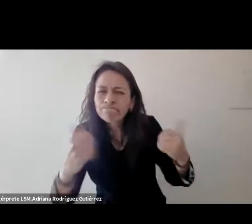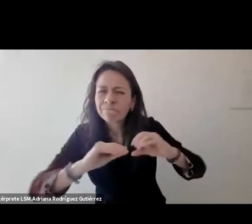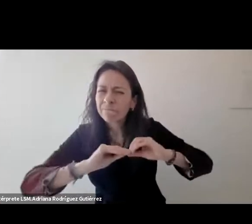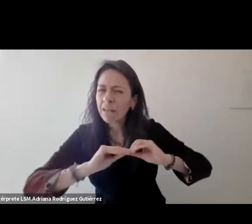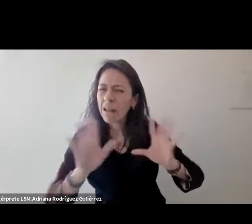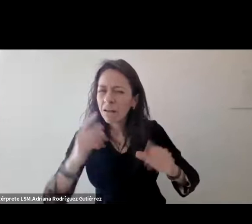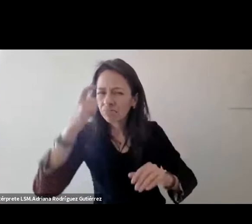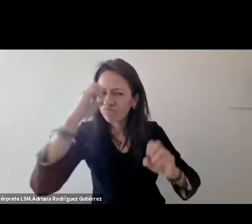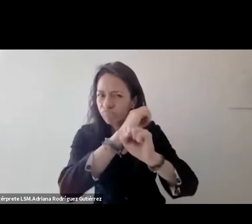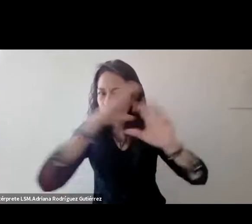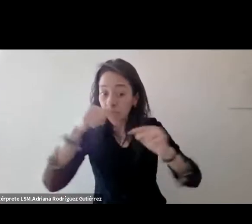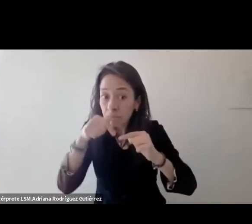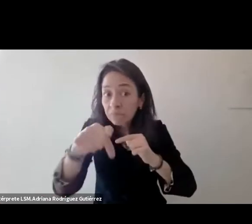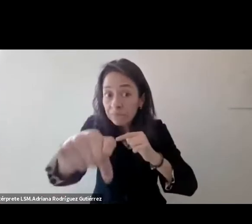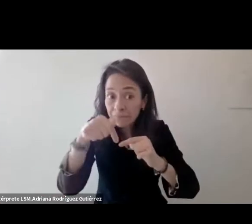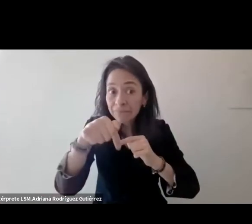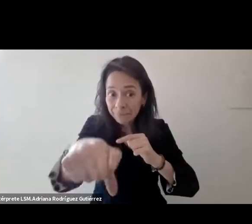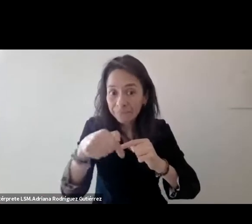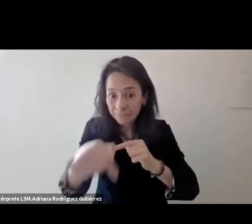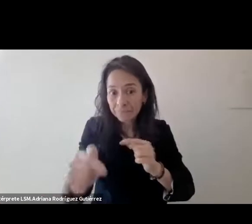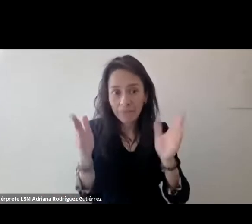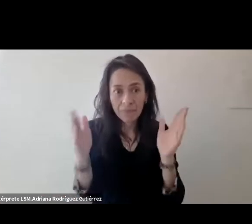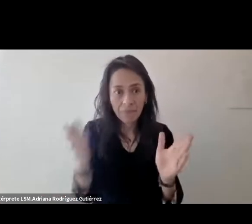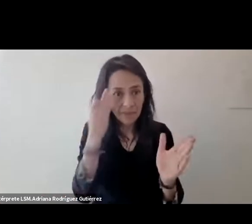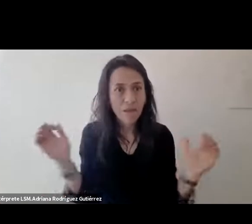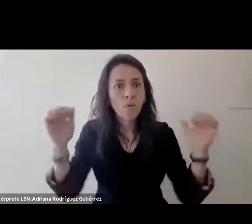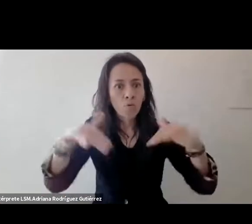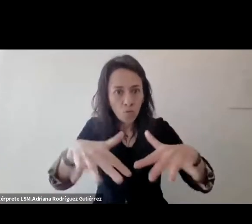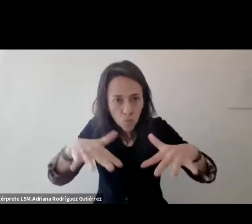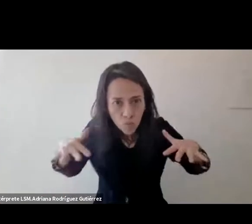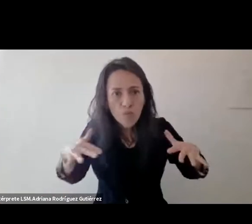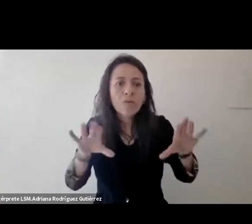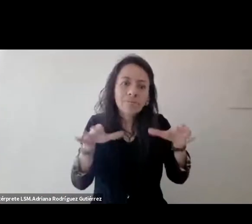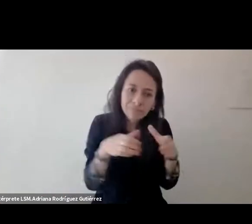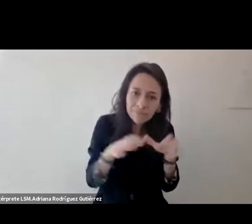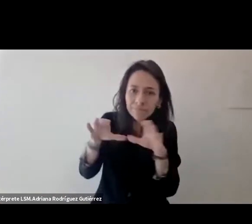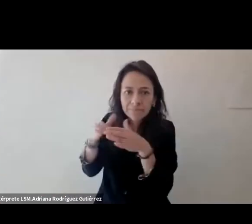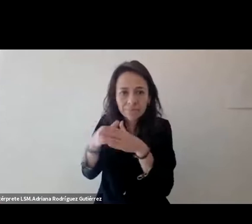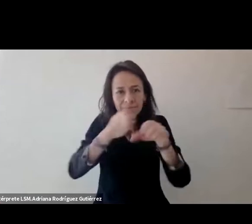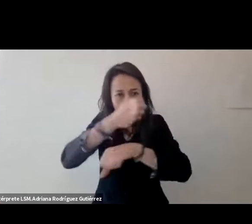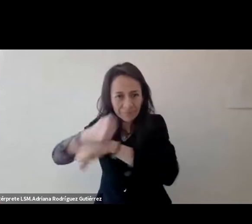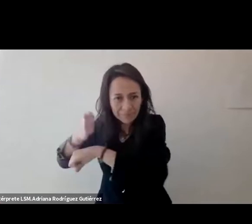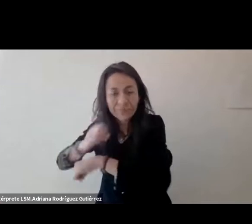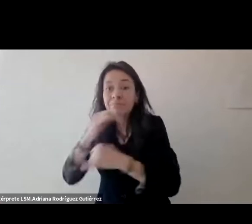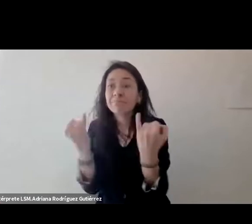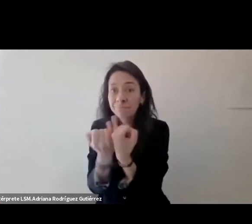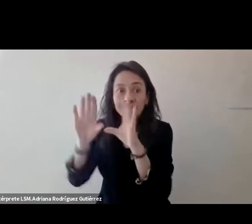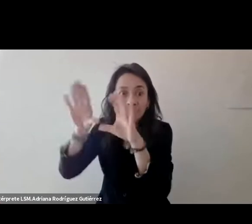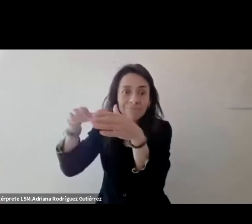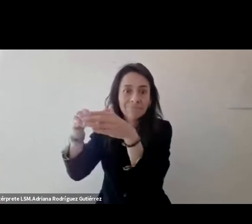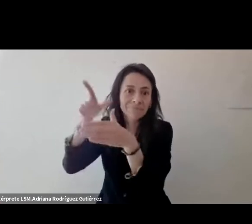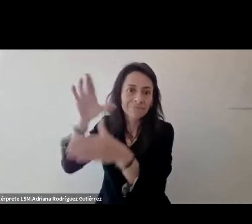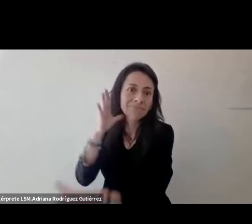periodo ordinario de sesiones que termina en diciembre para los congresos locales y el Congreso Federal, son importantes en razón